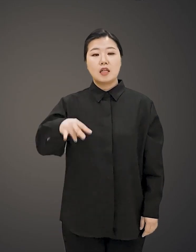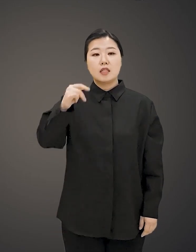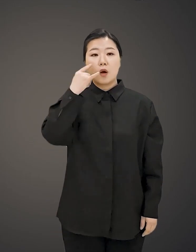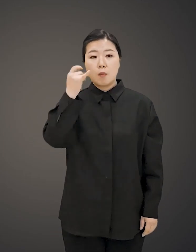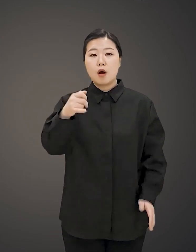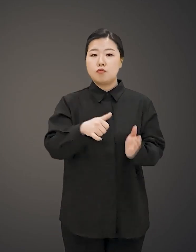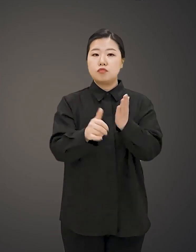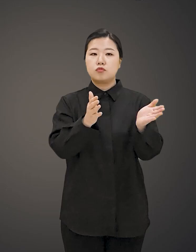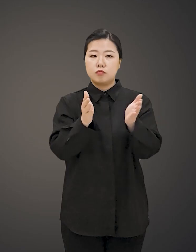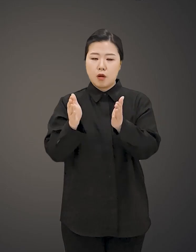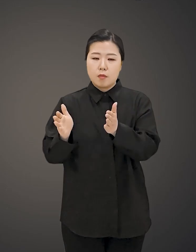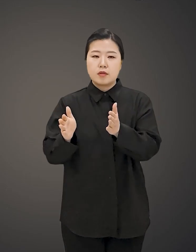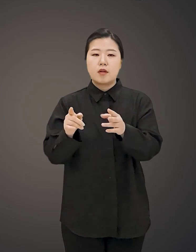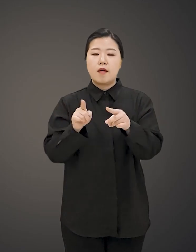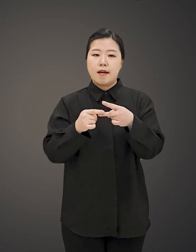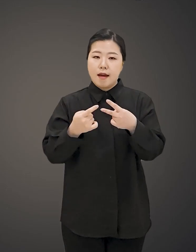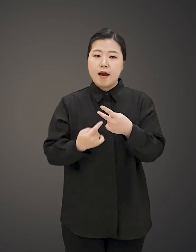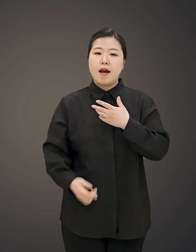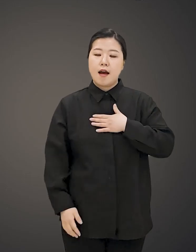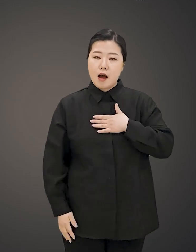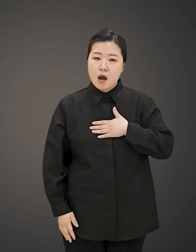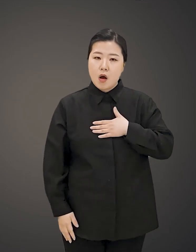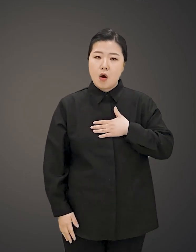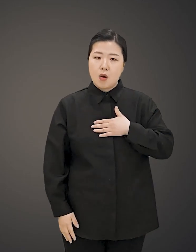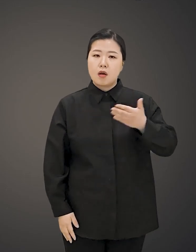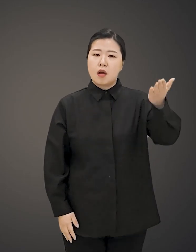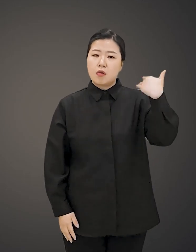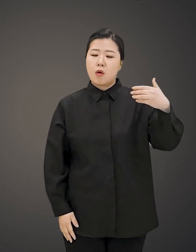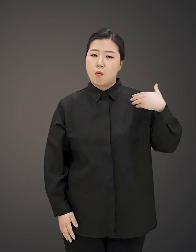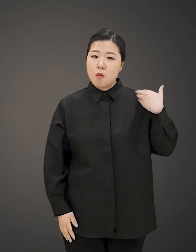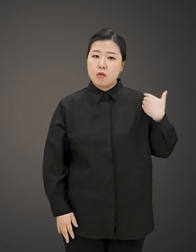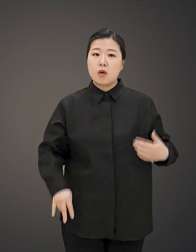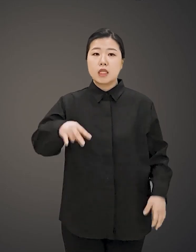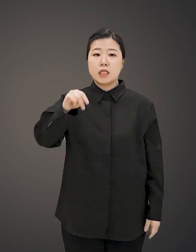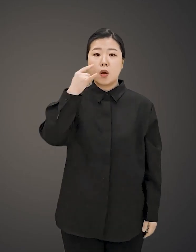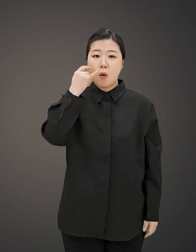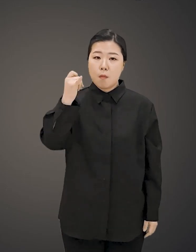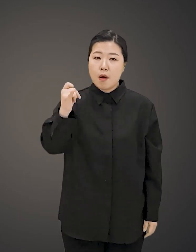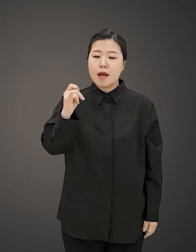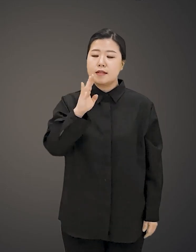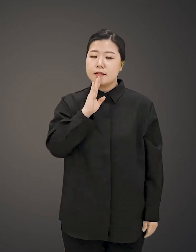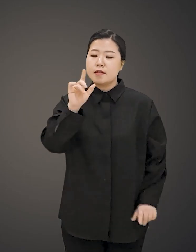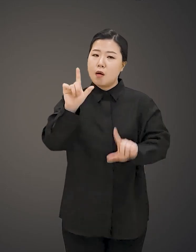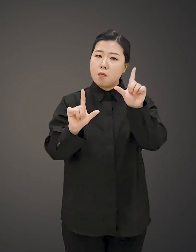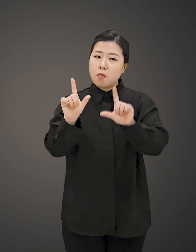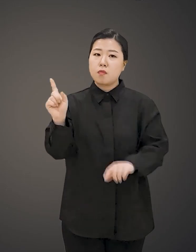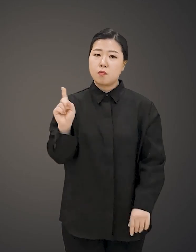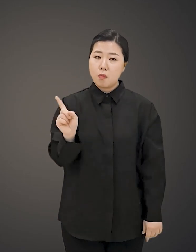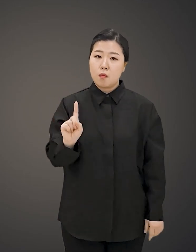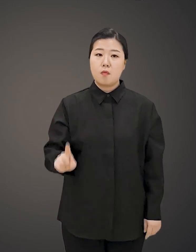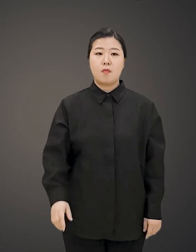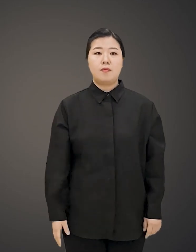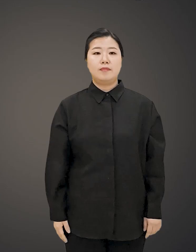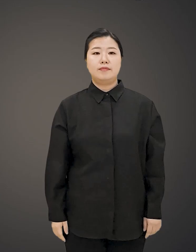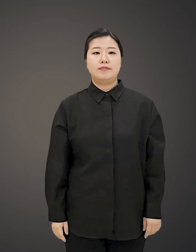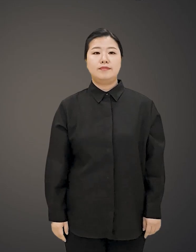유품을 정리하며 천천히 밝혀지는 그동안 알지 못했던 시어머니의 진짜 모습은 무엇일까?